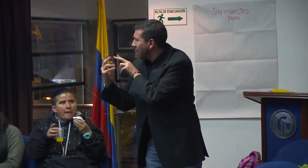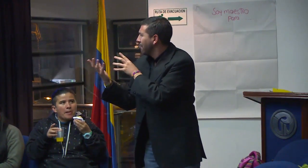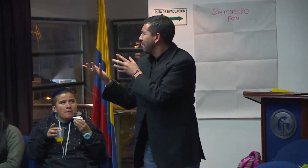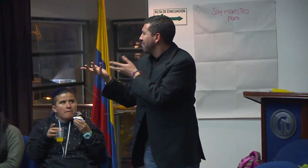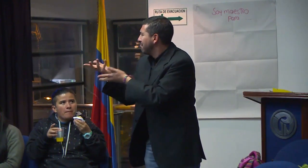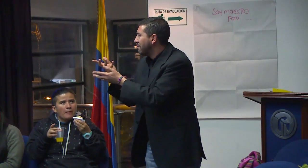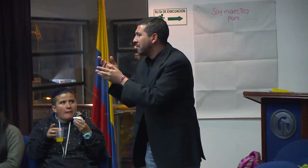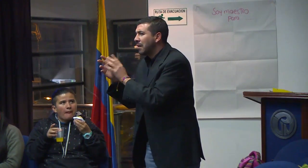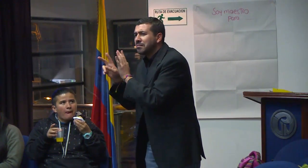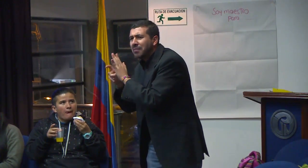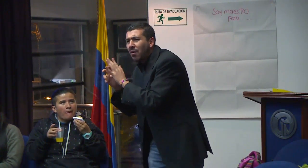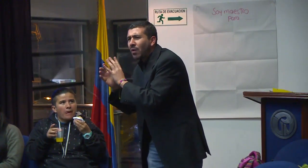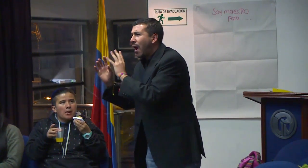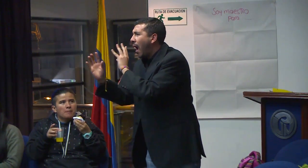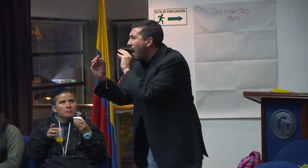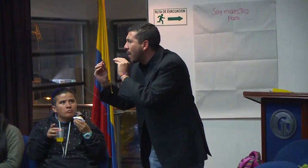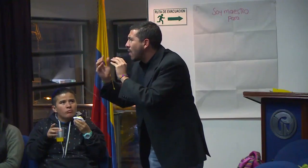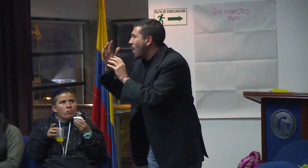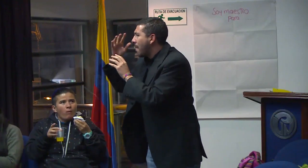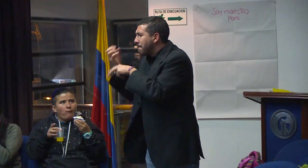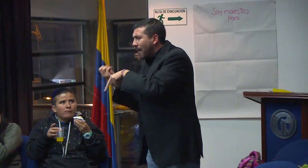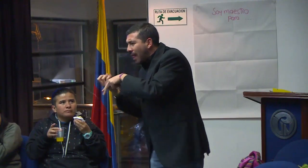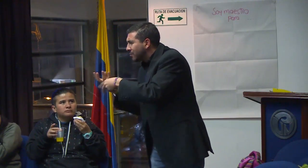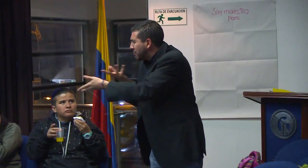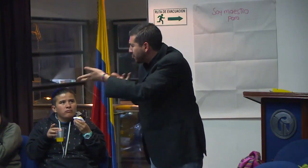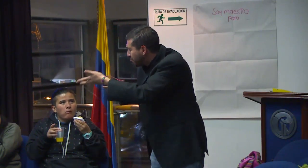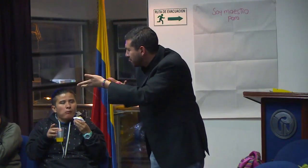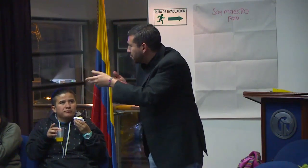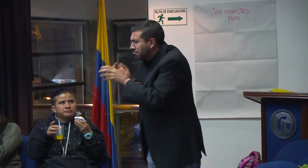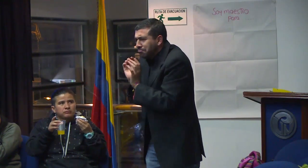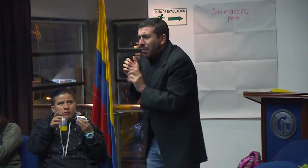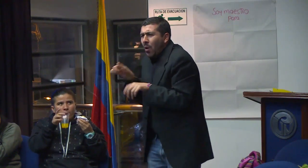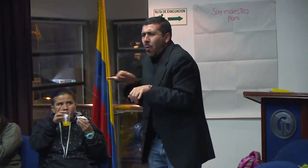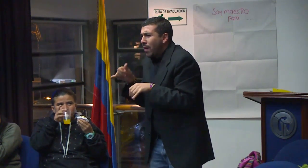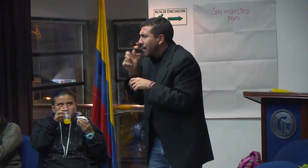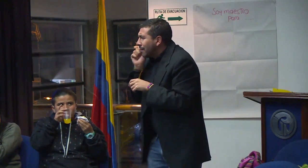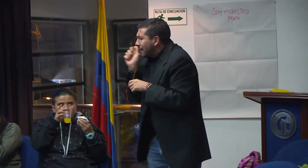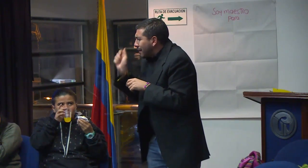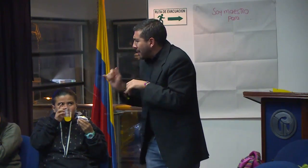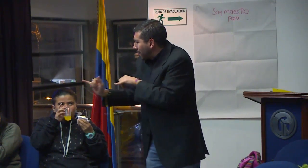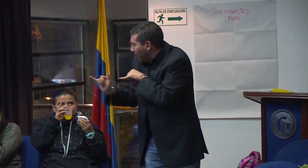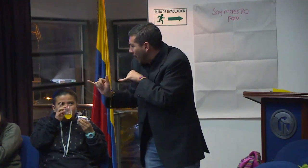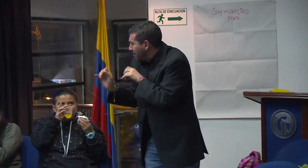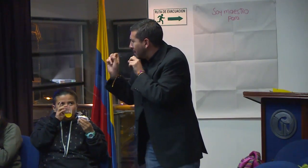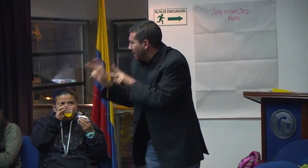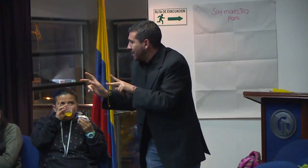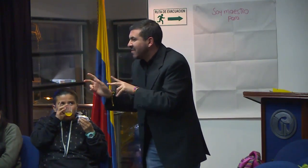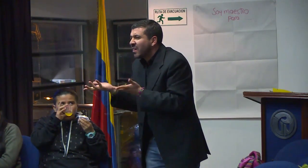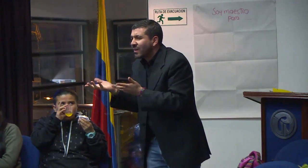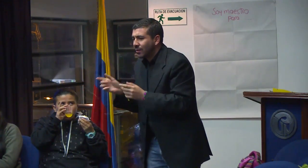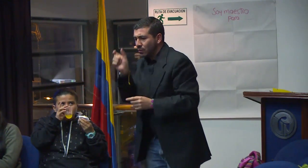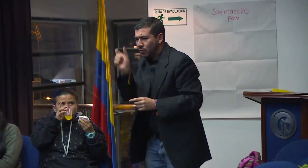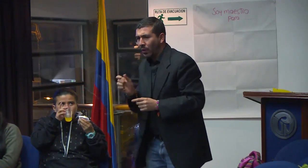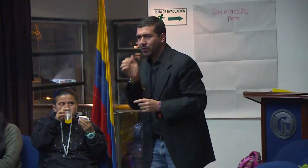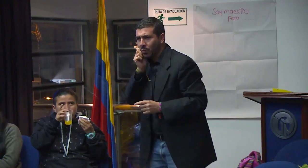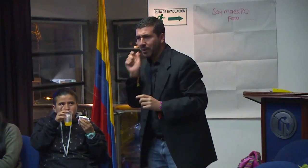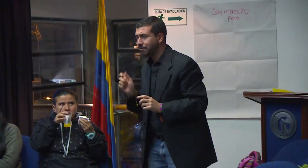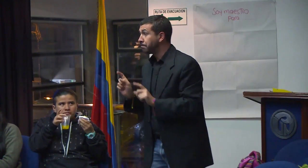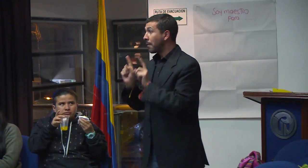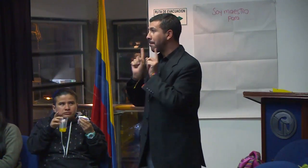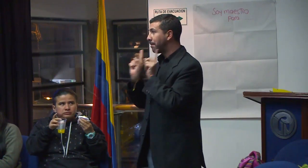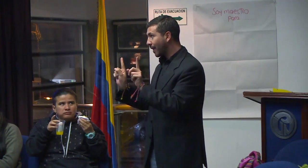con comunidad oyente, nos hemos permitido conocernos, hemos hablado, construido desde la teoría, desde el ser maestro, y también somos seres